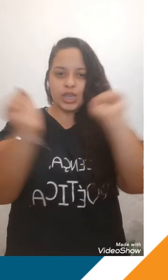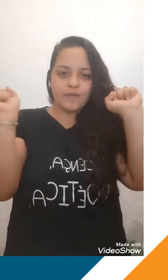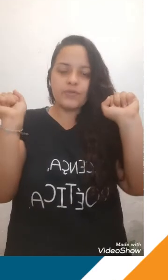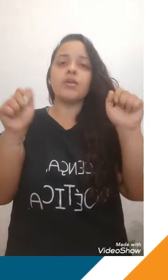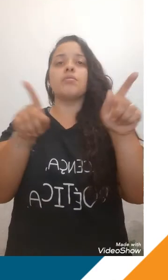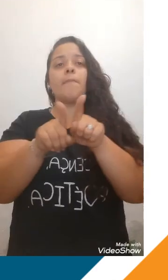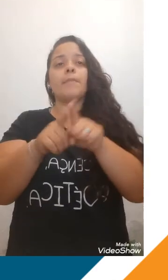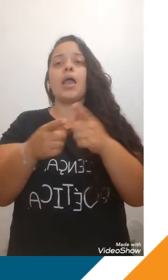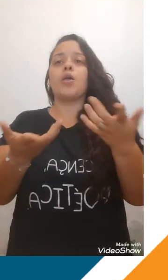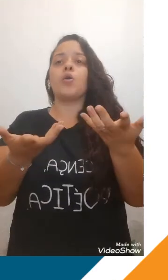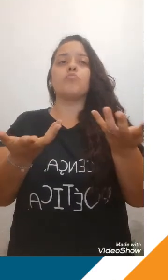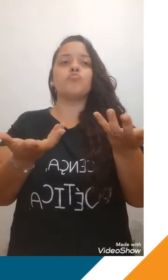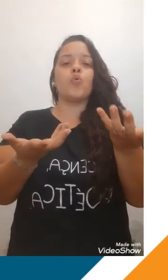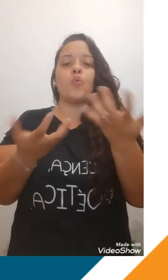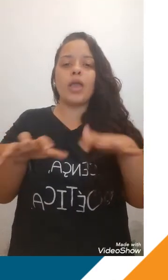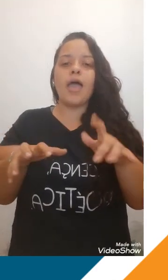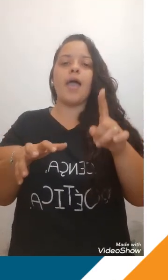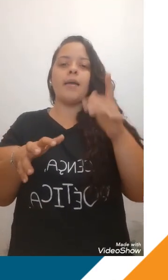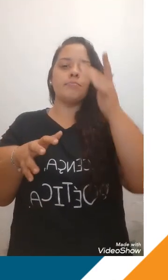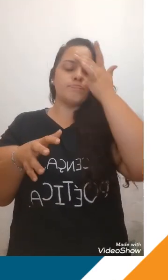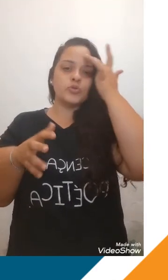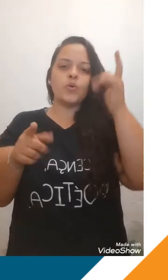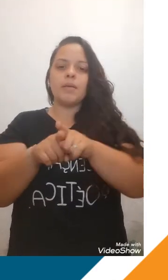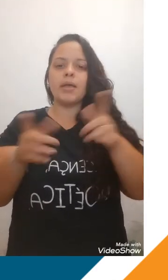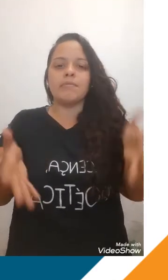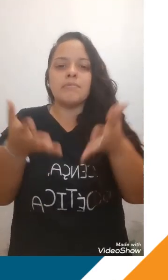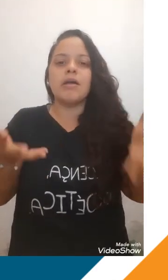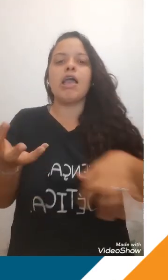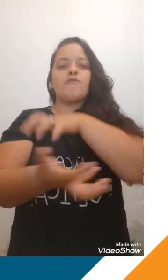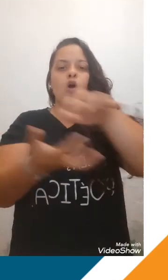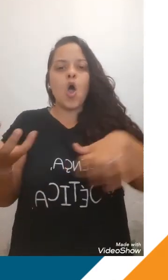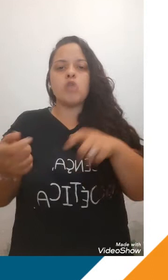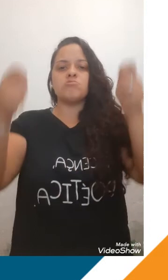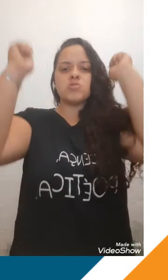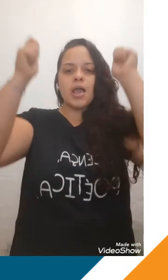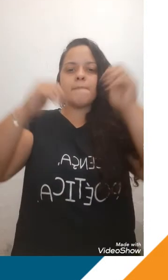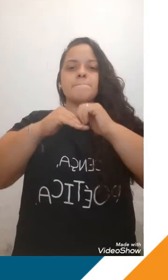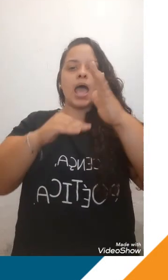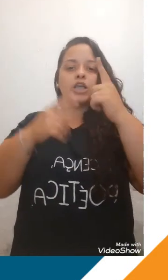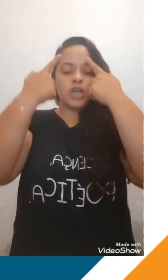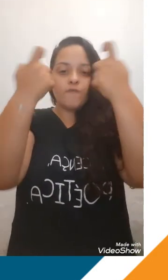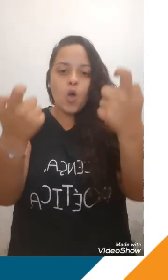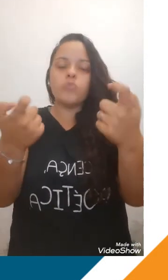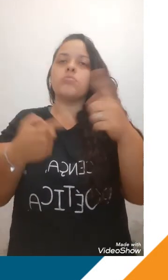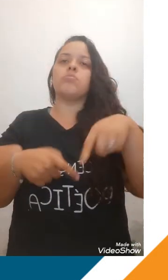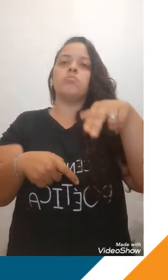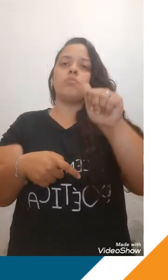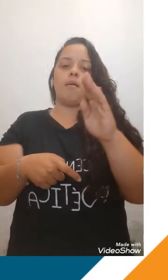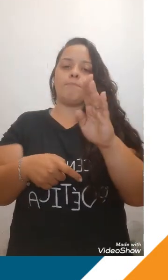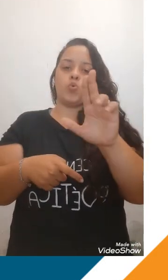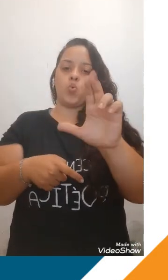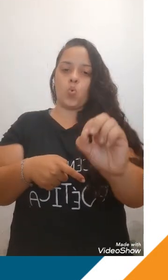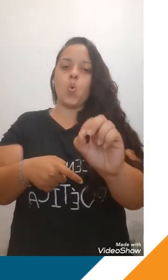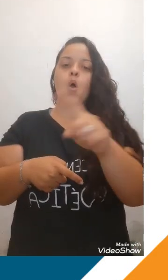insurreição, com aqueles que incentivavam uma revolta, uma coisa mais violenta e abrupta. O Joaquim Nabuco ficava ali